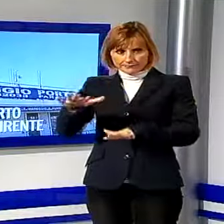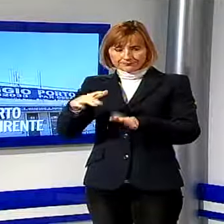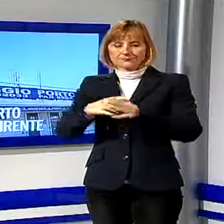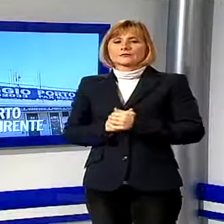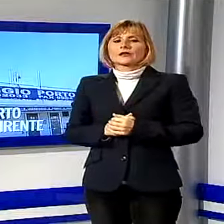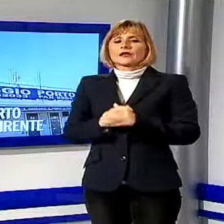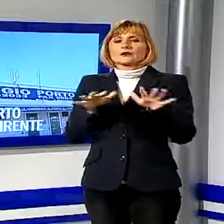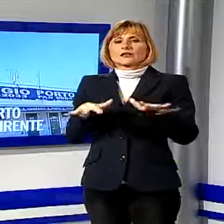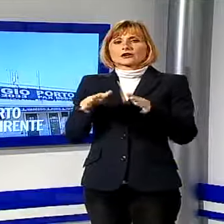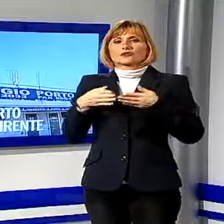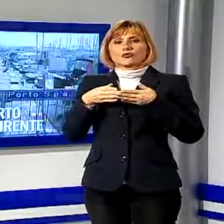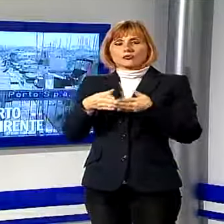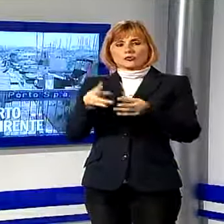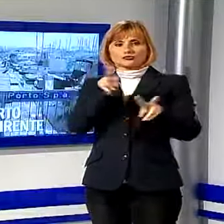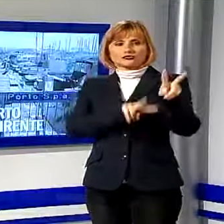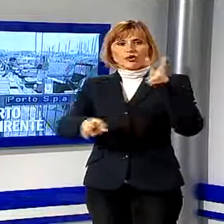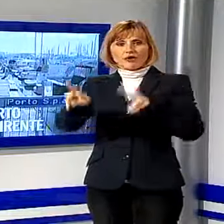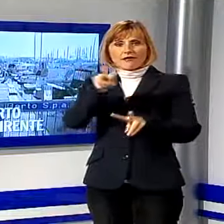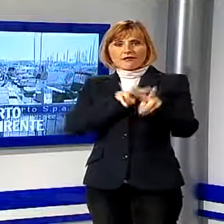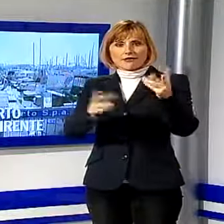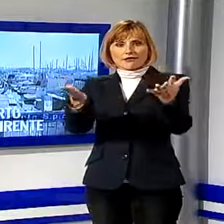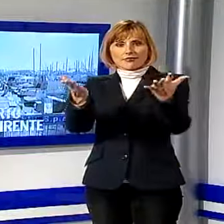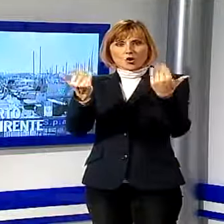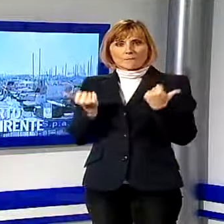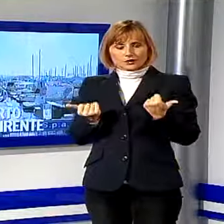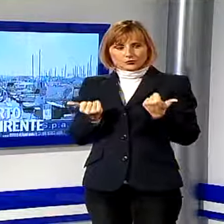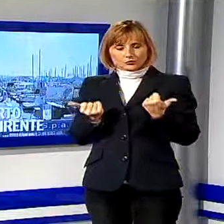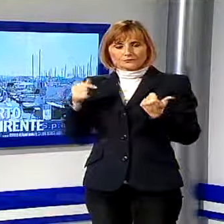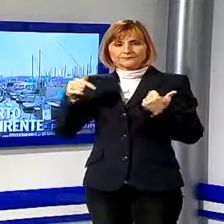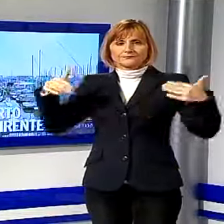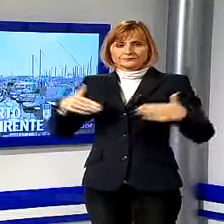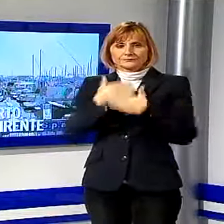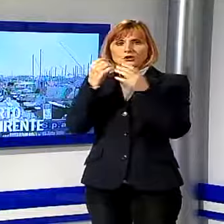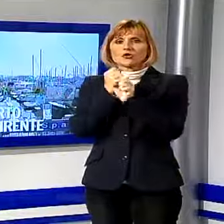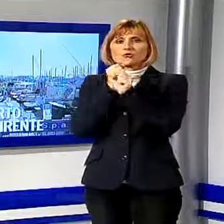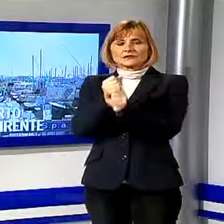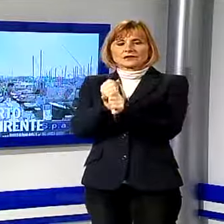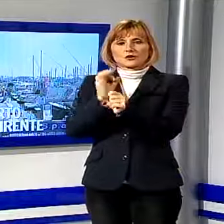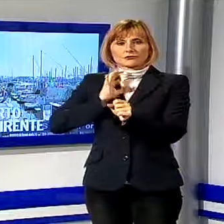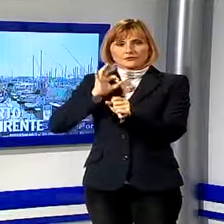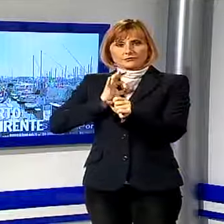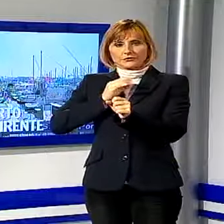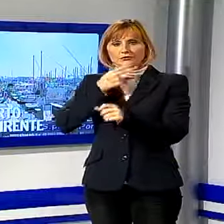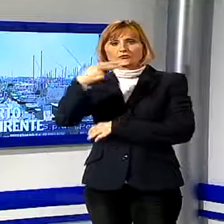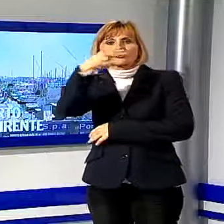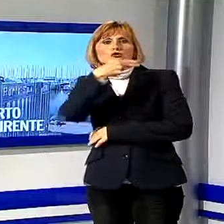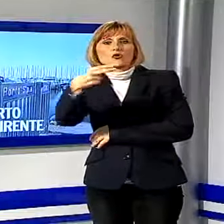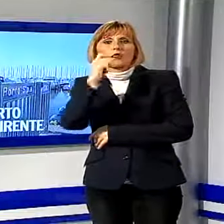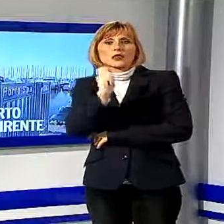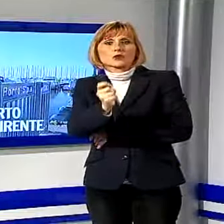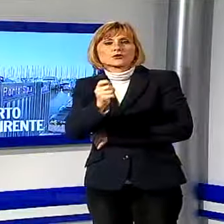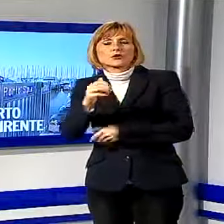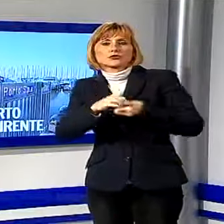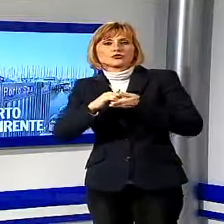Viareggio Porto cercasi acquirente, questa mattina il commissario prefettizio ha nominato il liquidatore della società, divenuta SRL